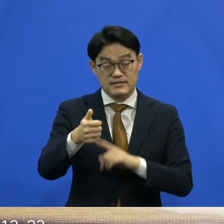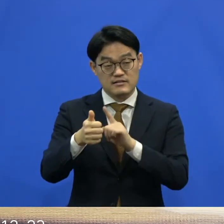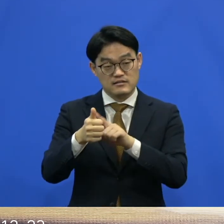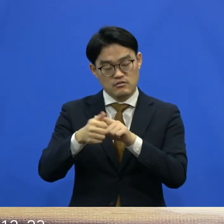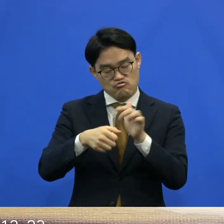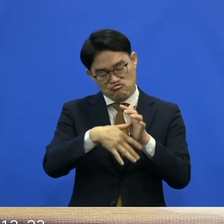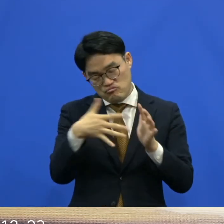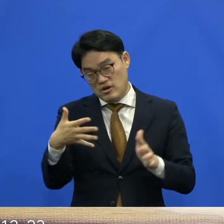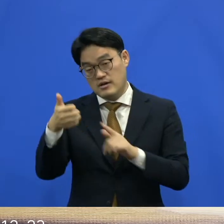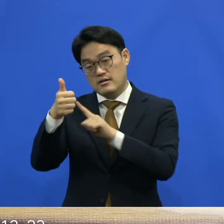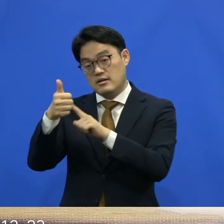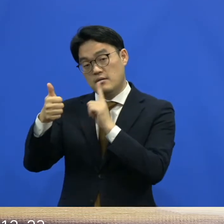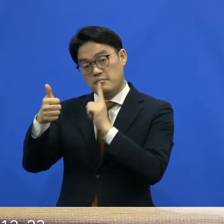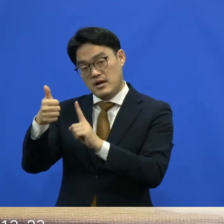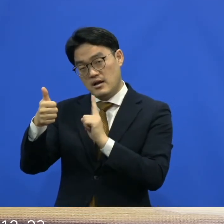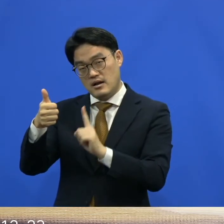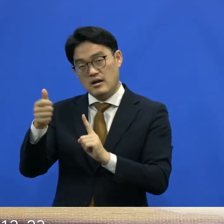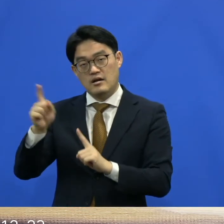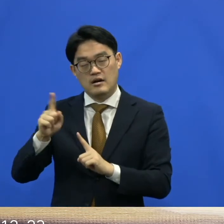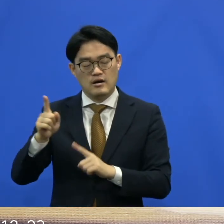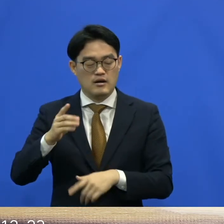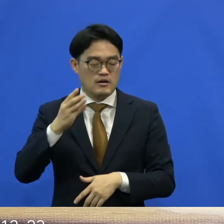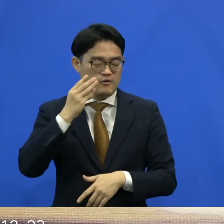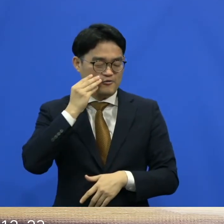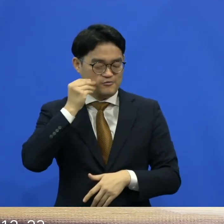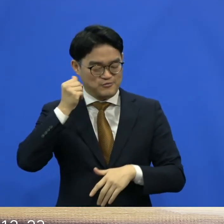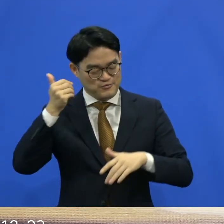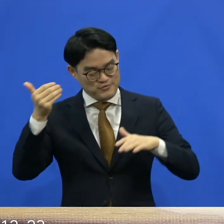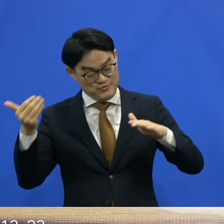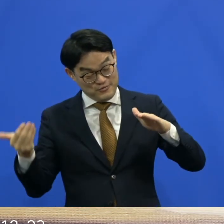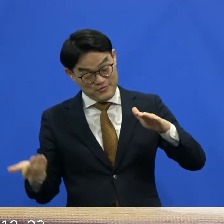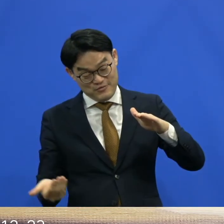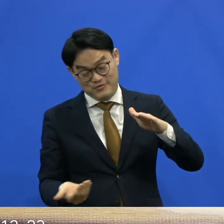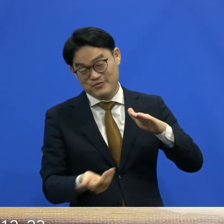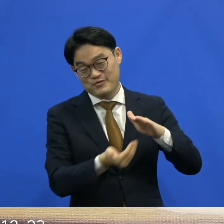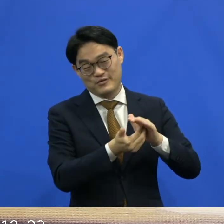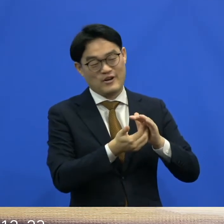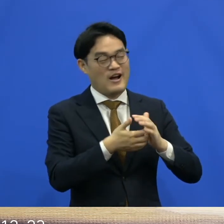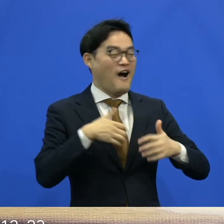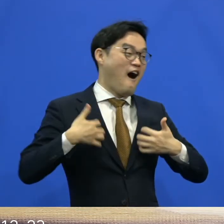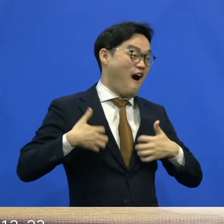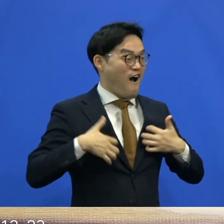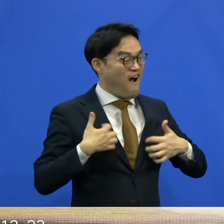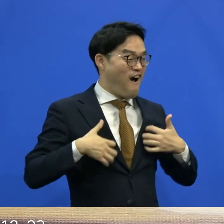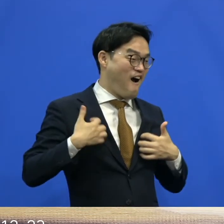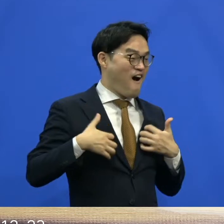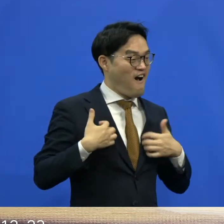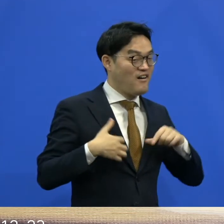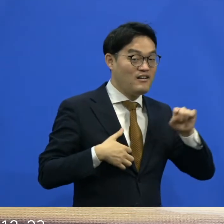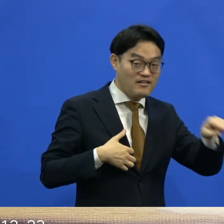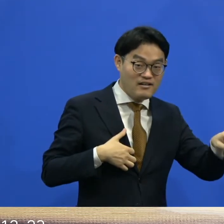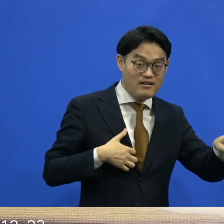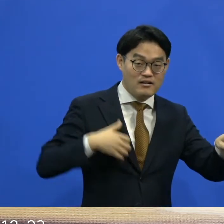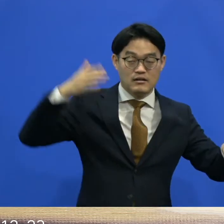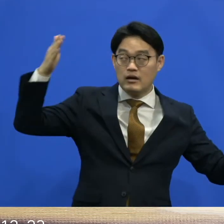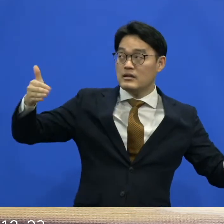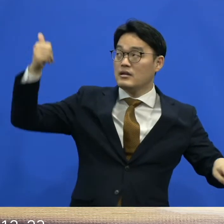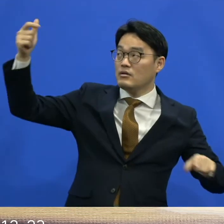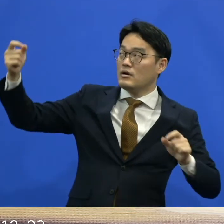형통과 쾌락은 절대로 사람을 하나님과